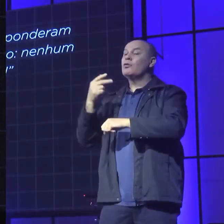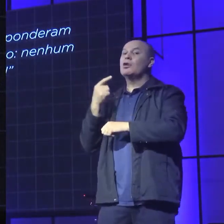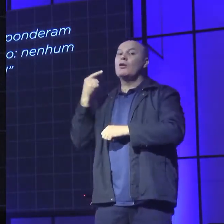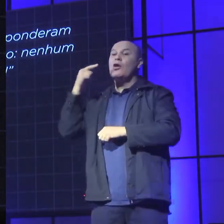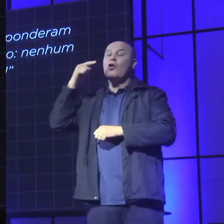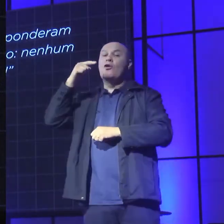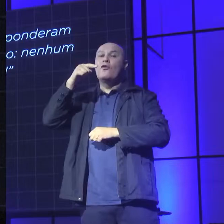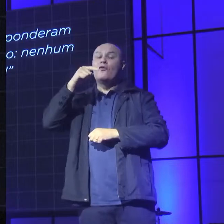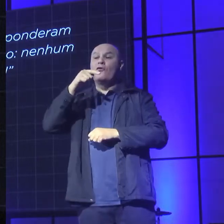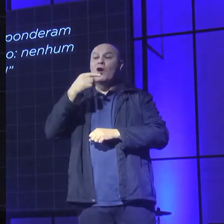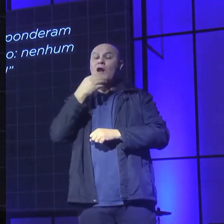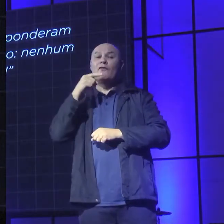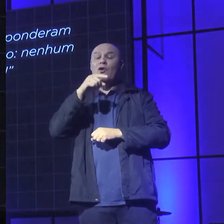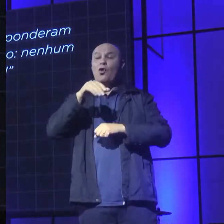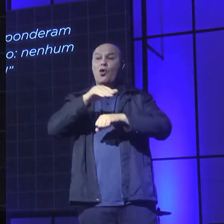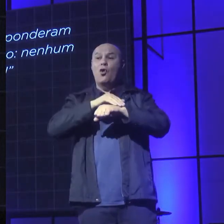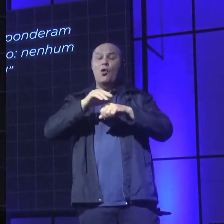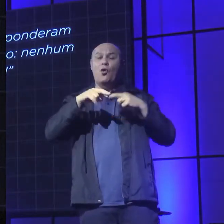estão fazendo é injusto.